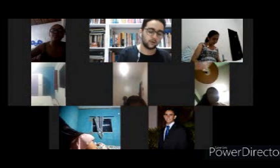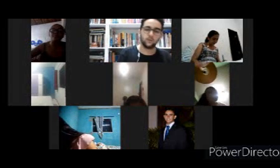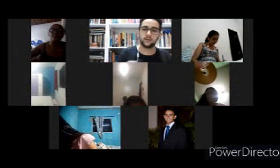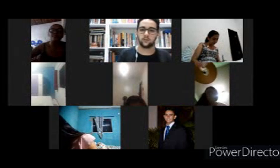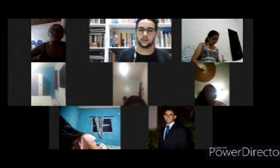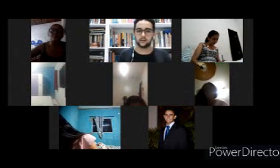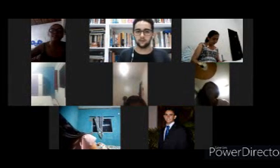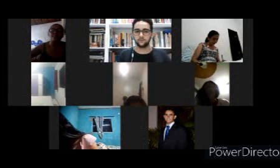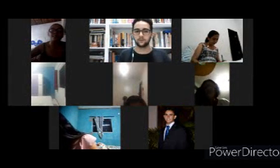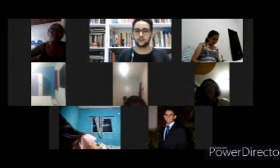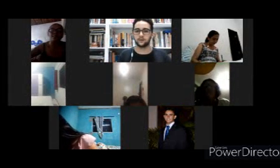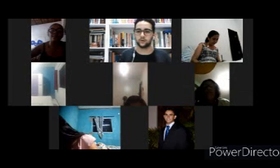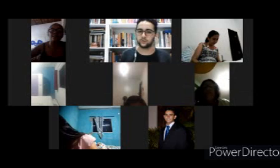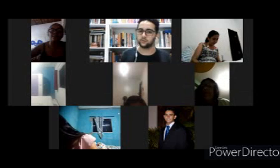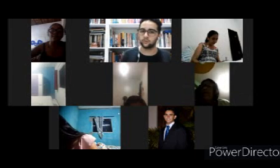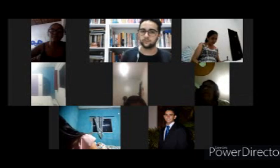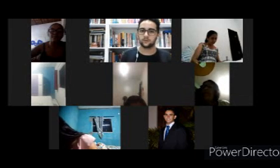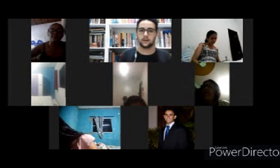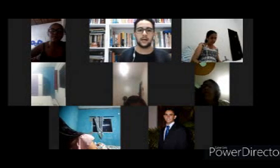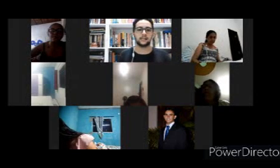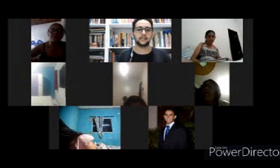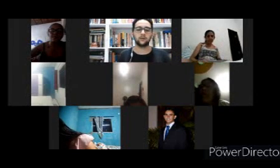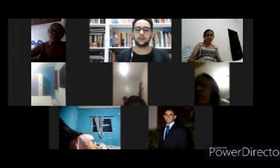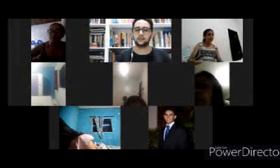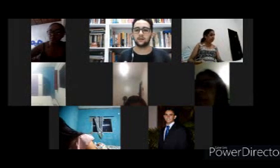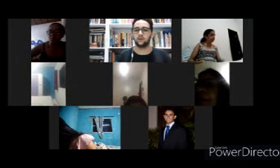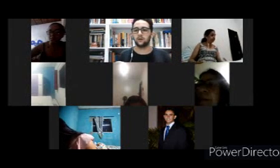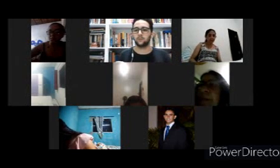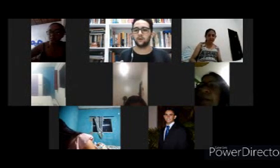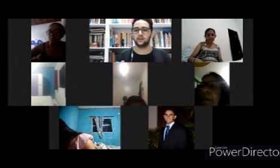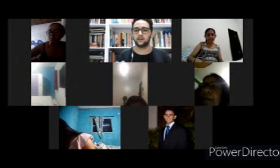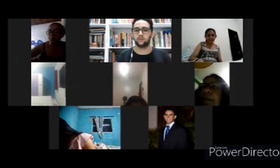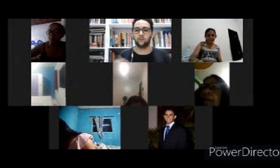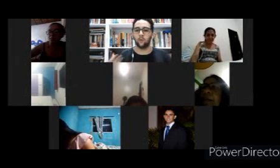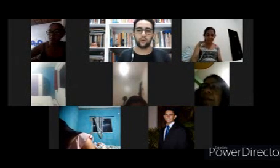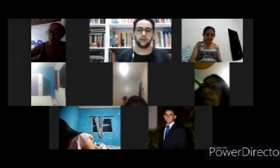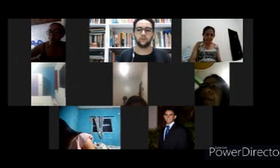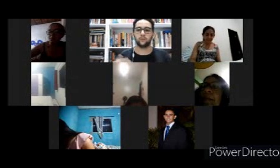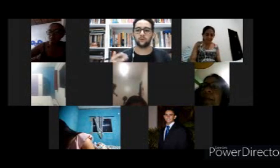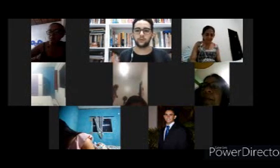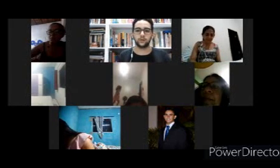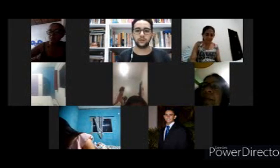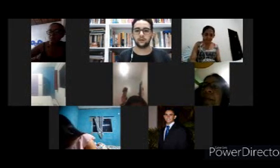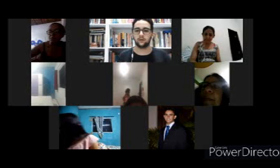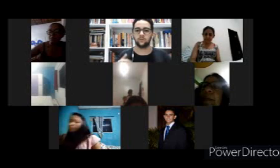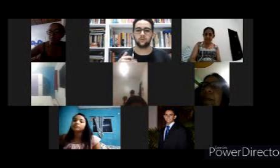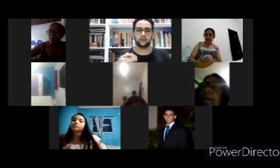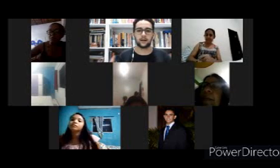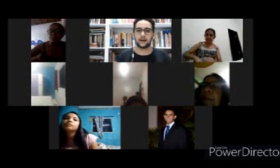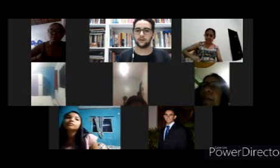uma saudação que a gente estudou. Essa saudação pode ser um oi, um bom dia, um boa tarde,